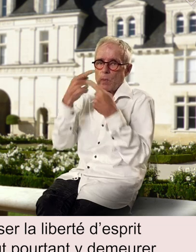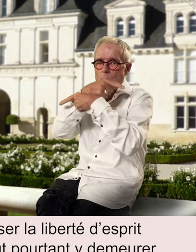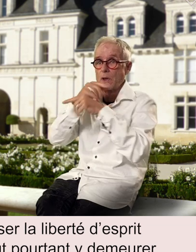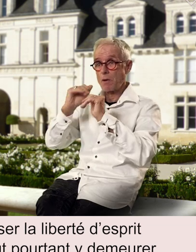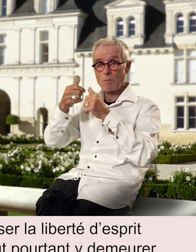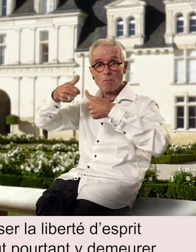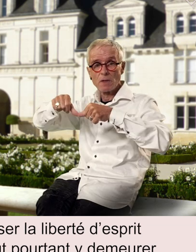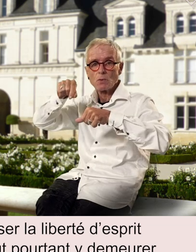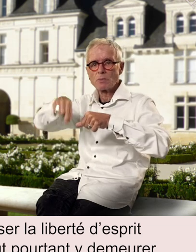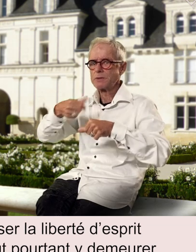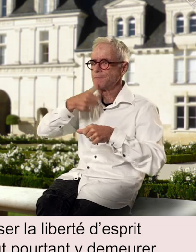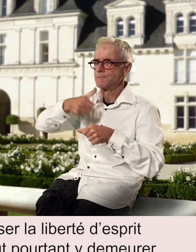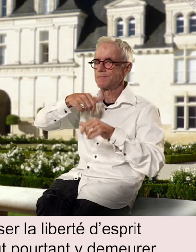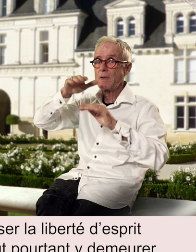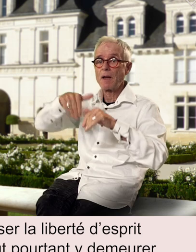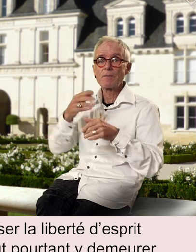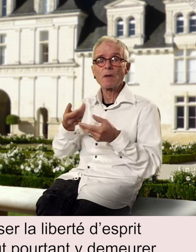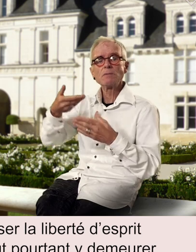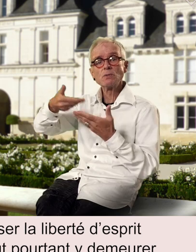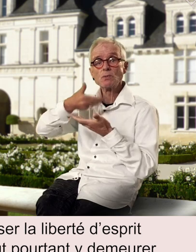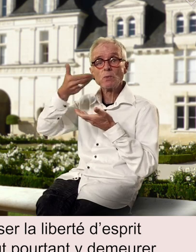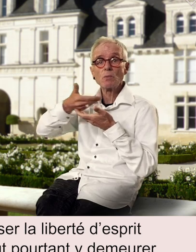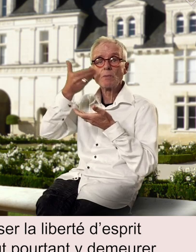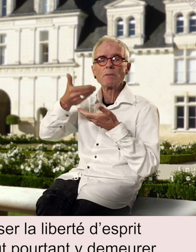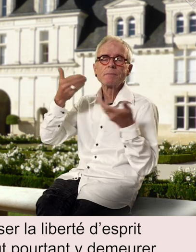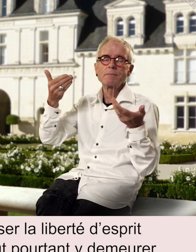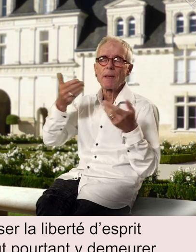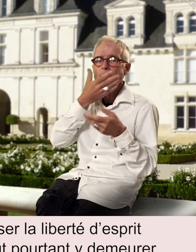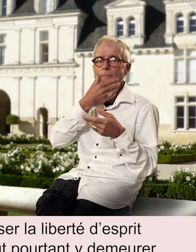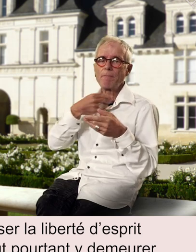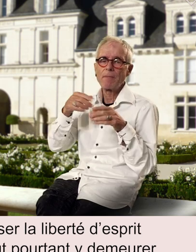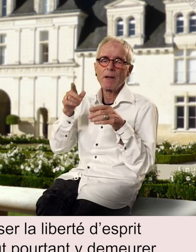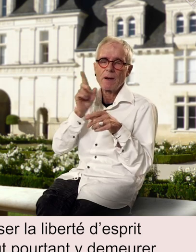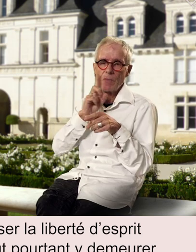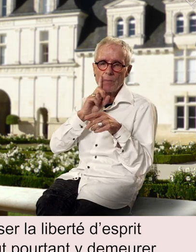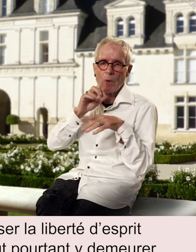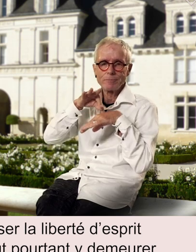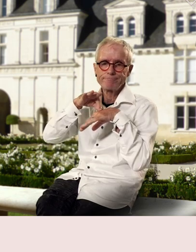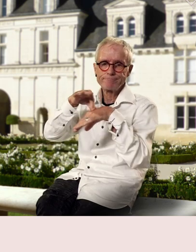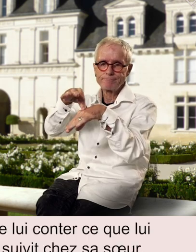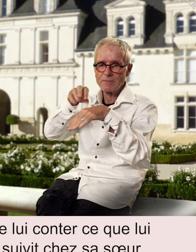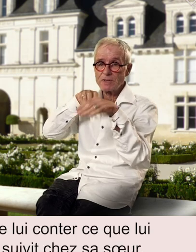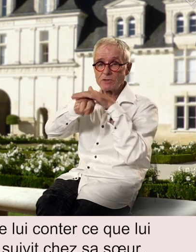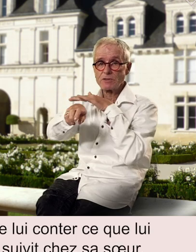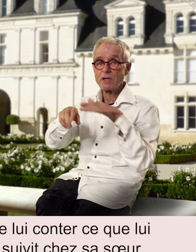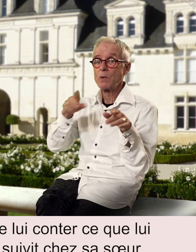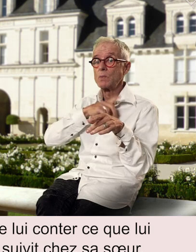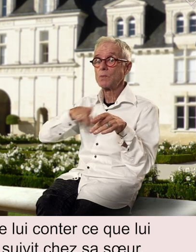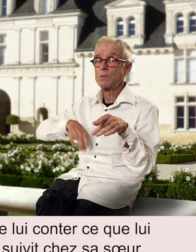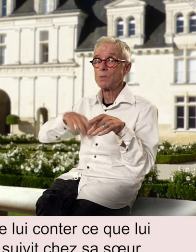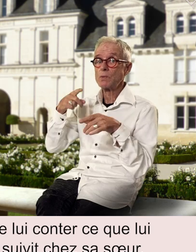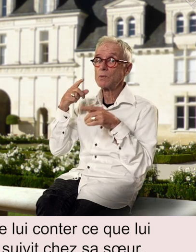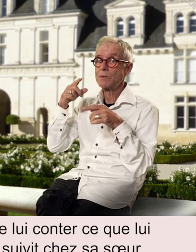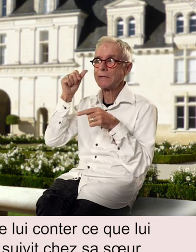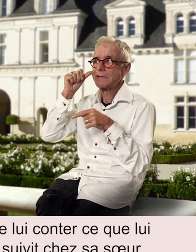y demeurer et aller souper ensuite chez la duchesse de Montpensier, sa belle-mère, qui la mena avec elle. Le duc de Guise,